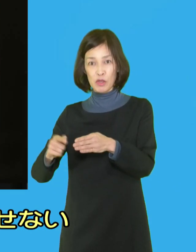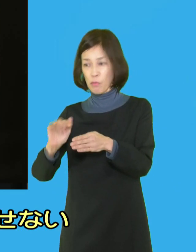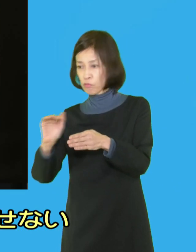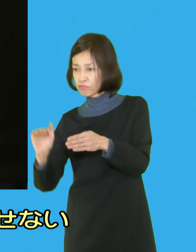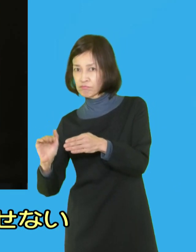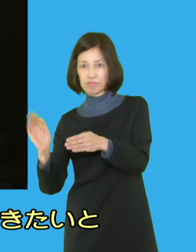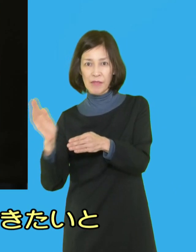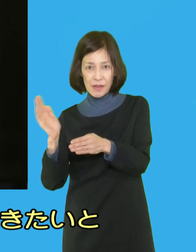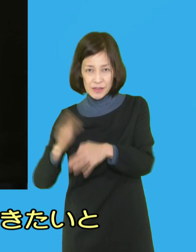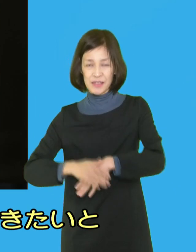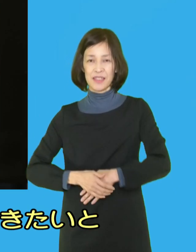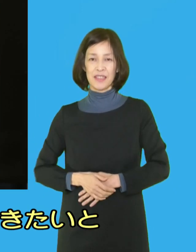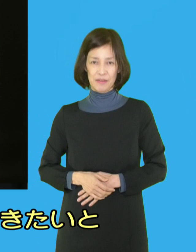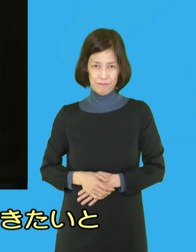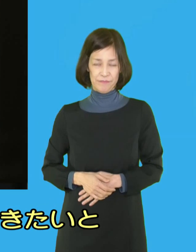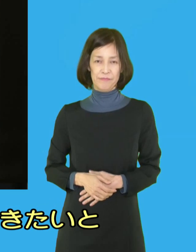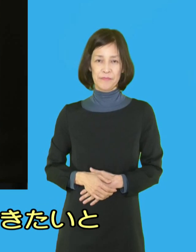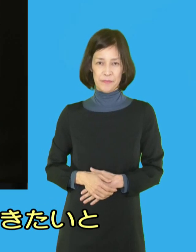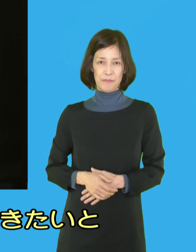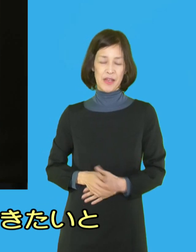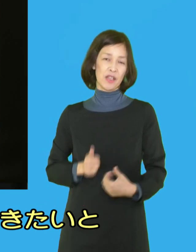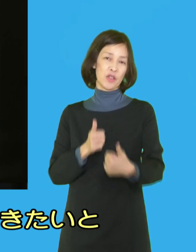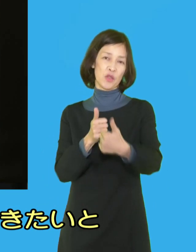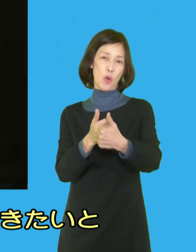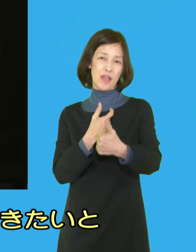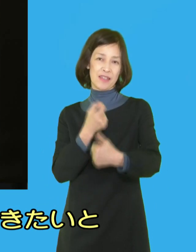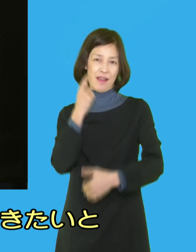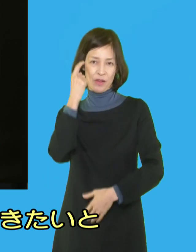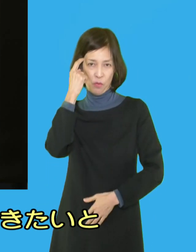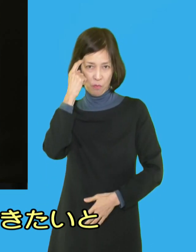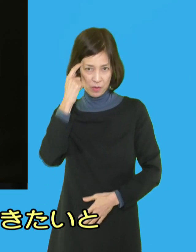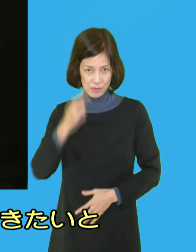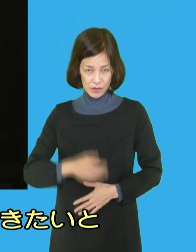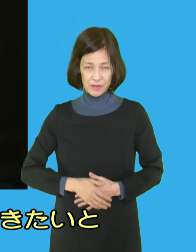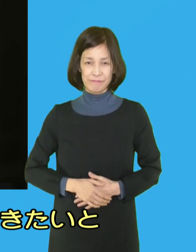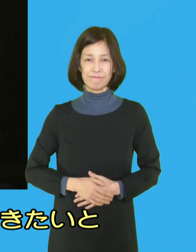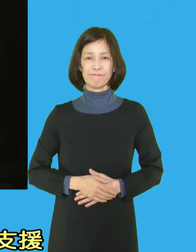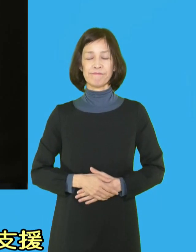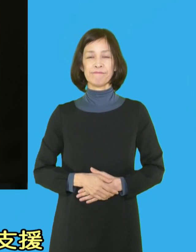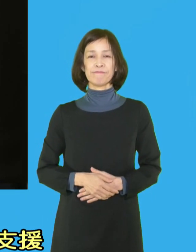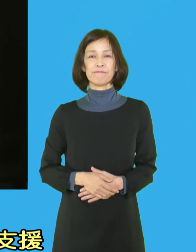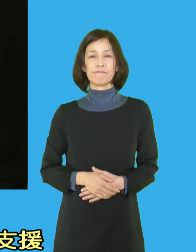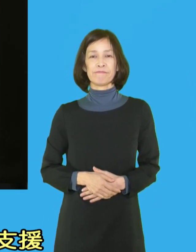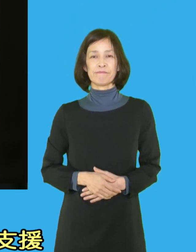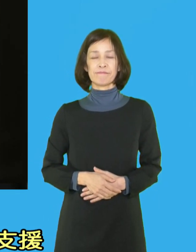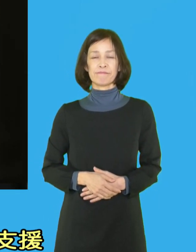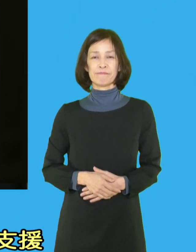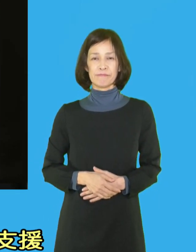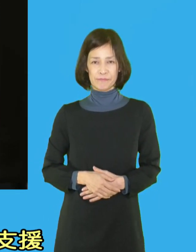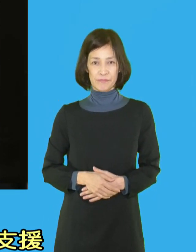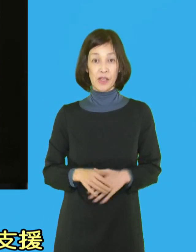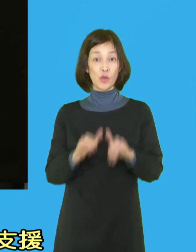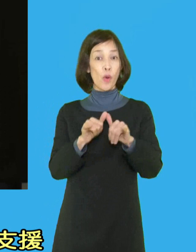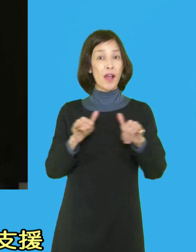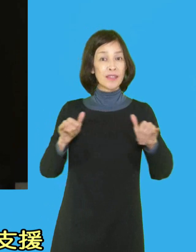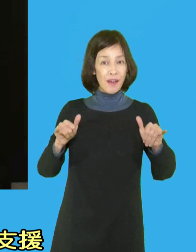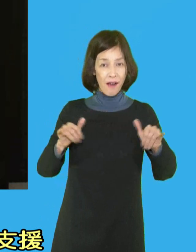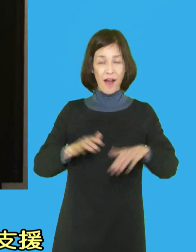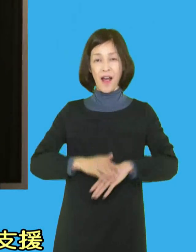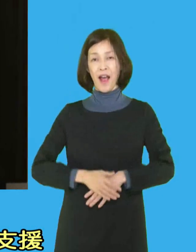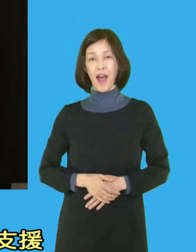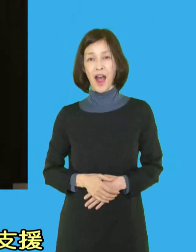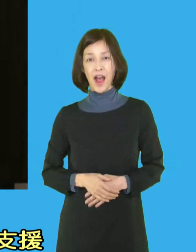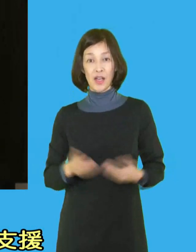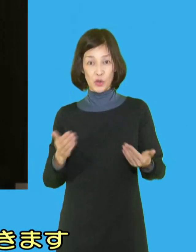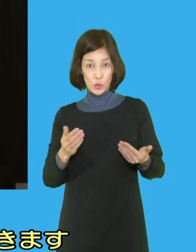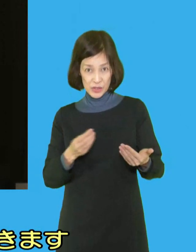ないということを大前提として挑戦を行っていきたいと考えております。そして障害のある職員への